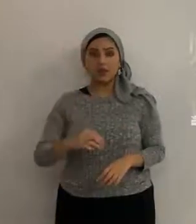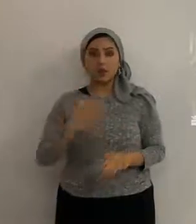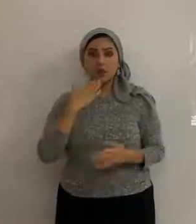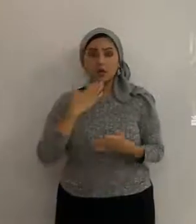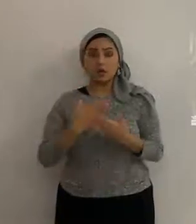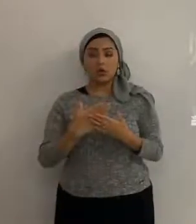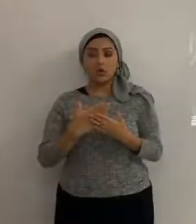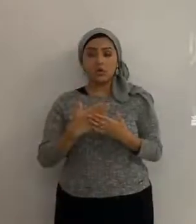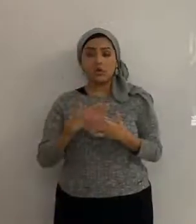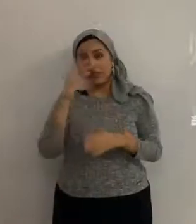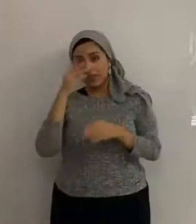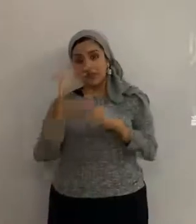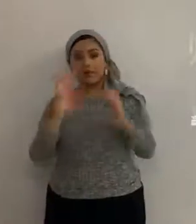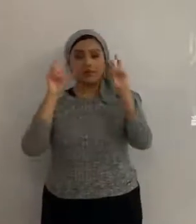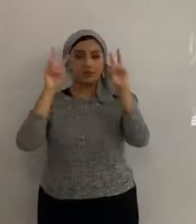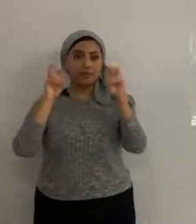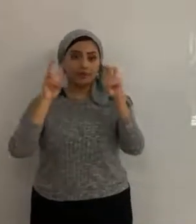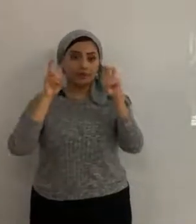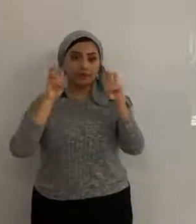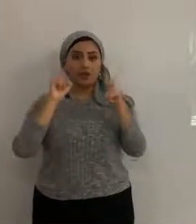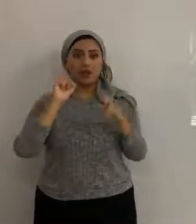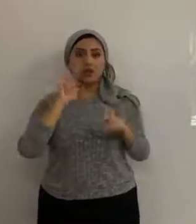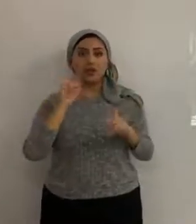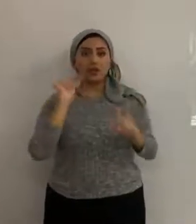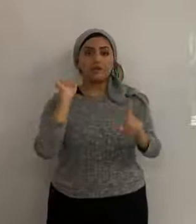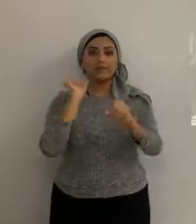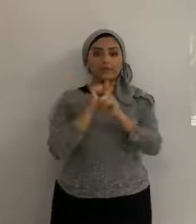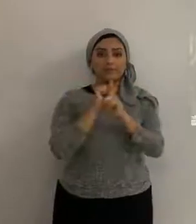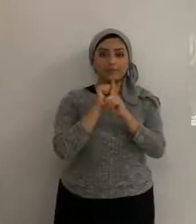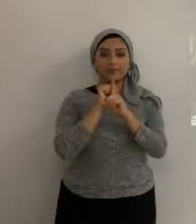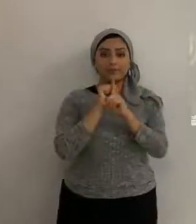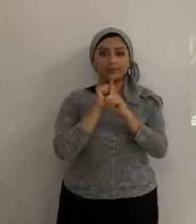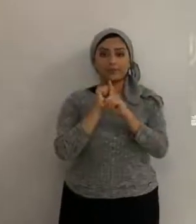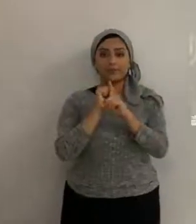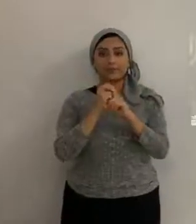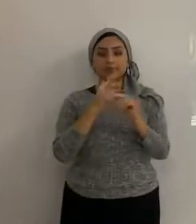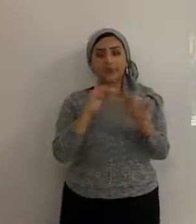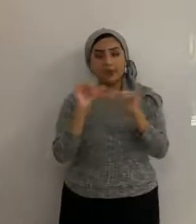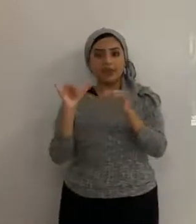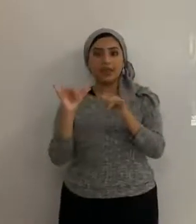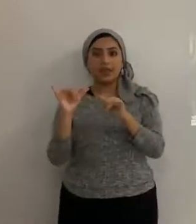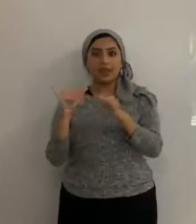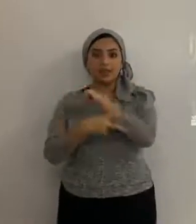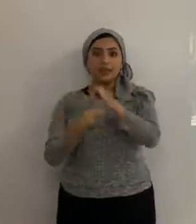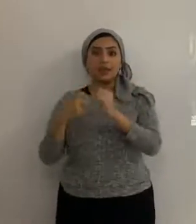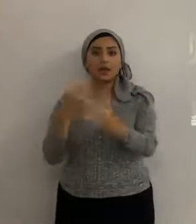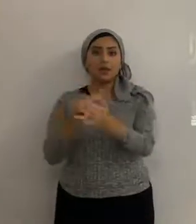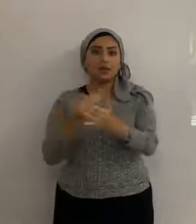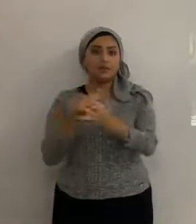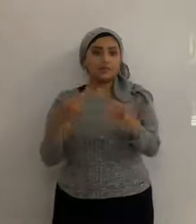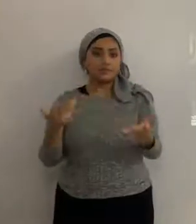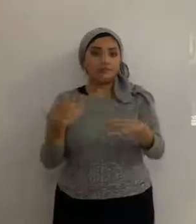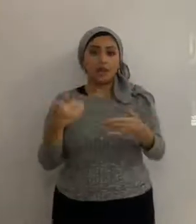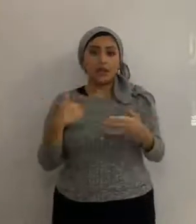entre comillas, o engañar, y también del dinero, porque eso deja mucho dinero. Yo estuve en Israel en el